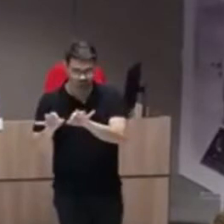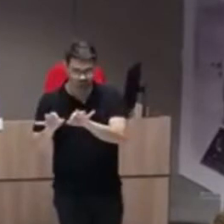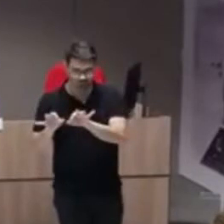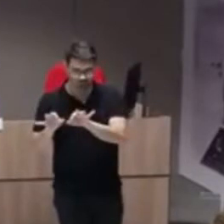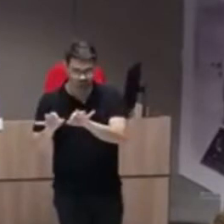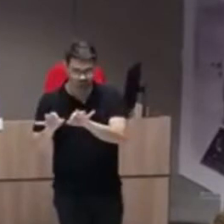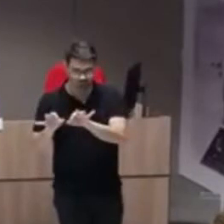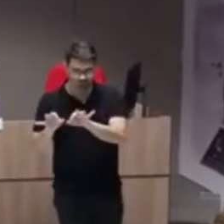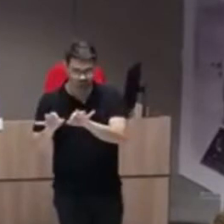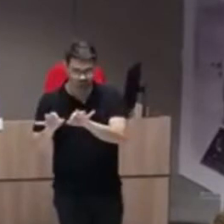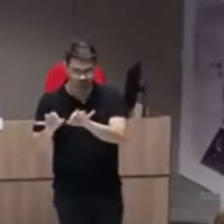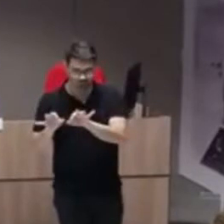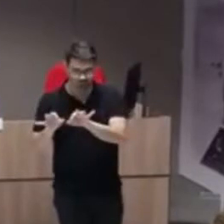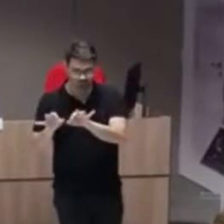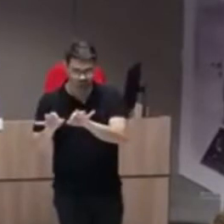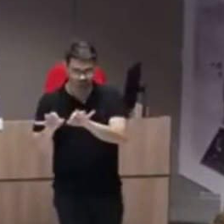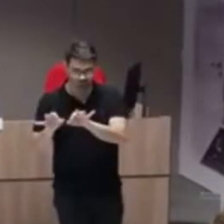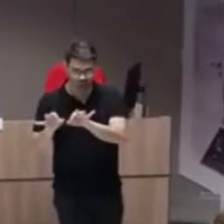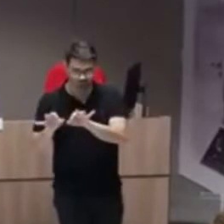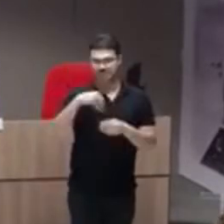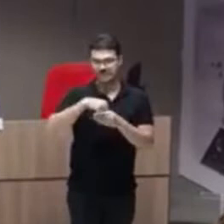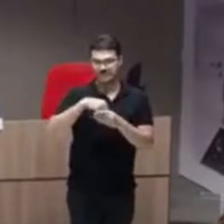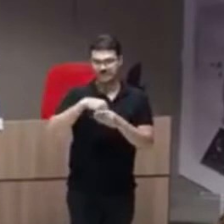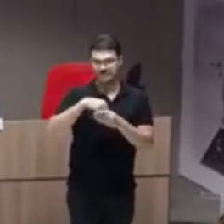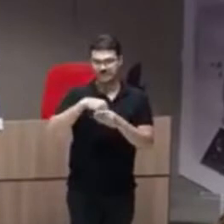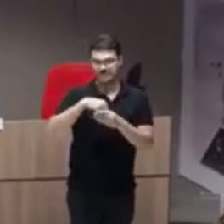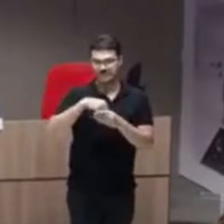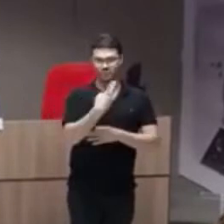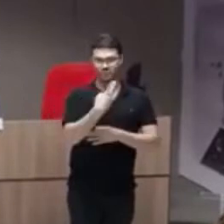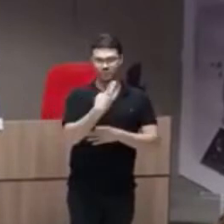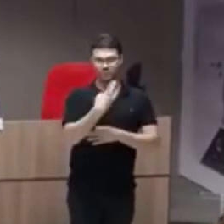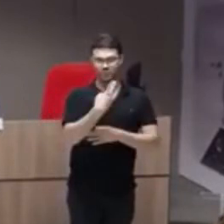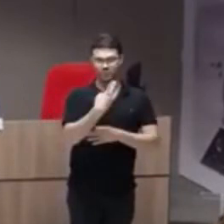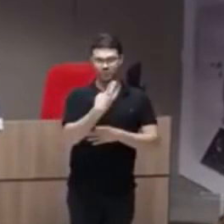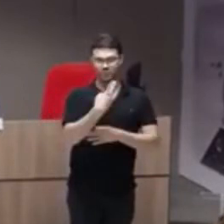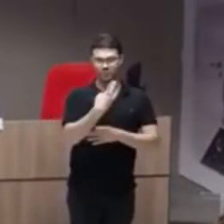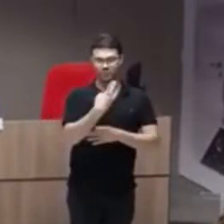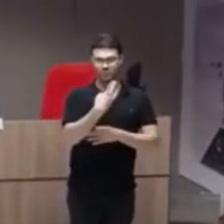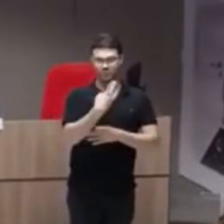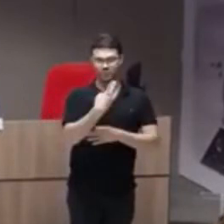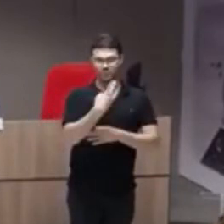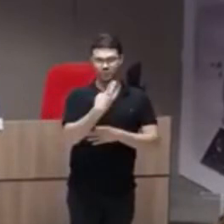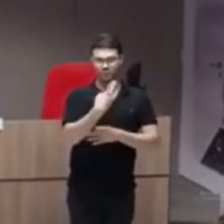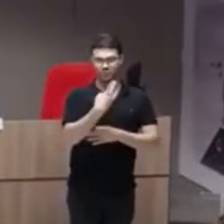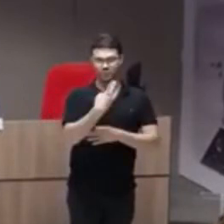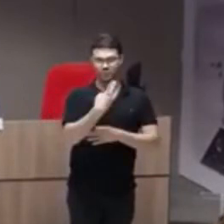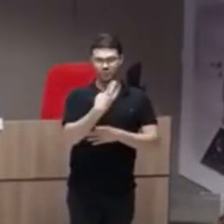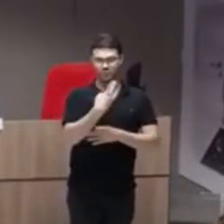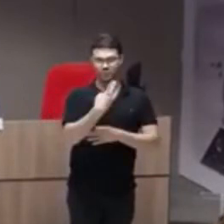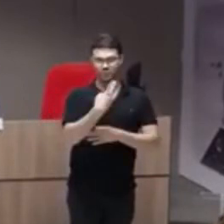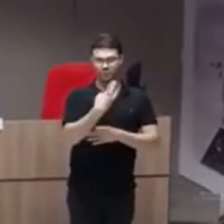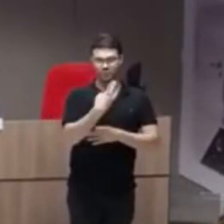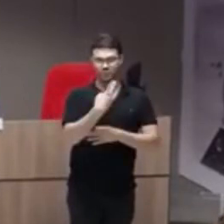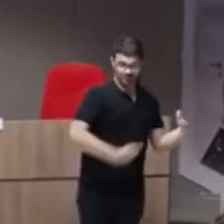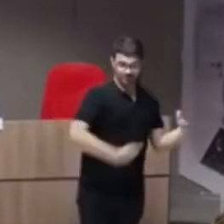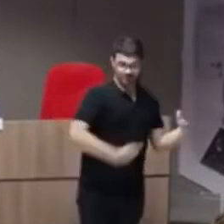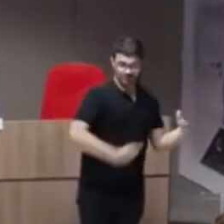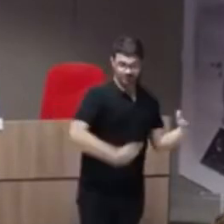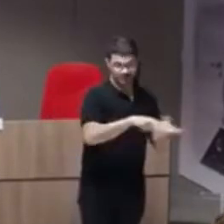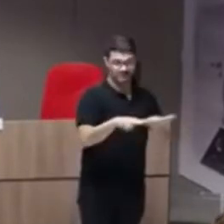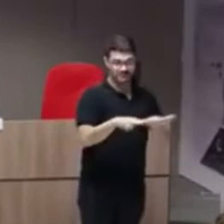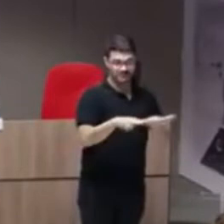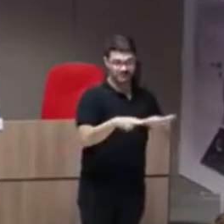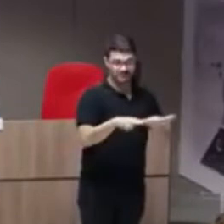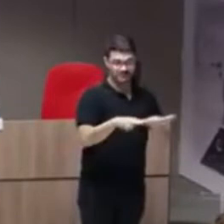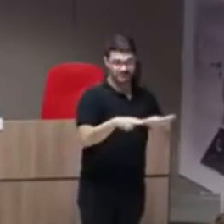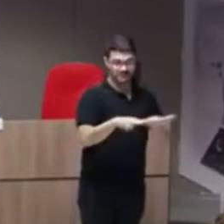projeto Saúde na Saúde, 38 forças-tarefas nas unidades públicas de saúde. Nessa semana, inclusive, nós temos mais uma aqui